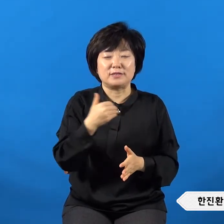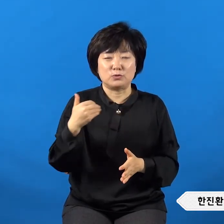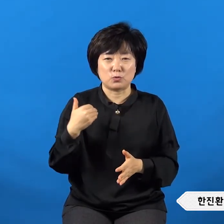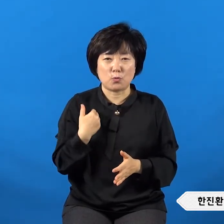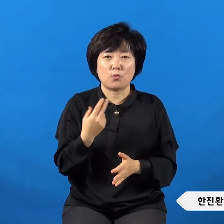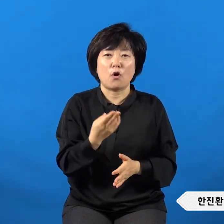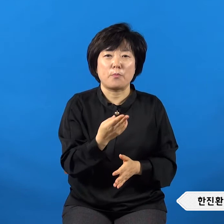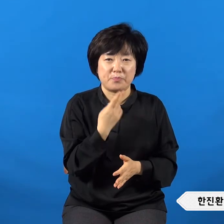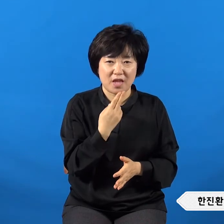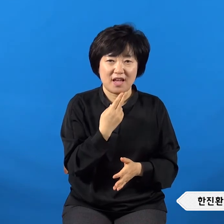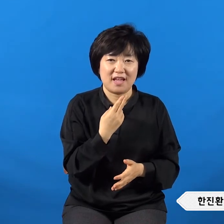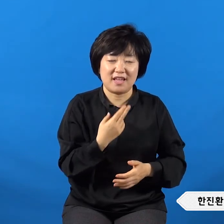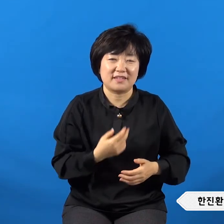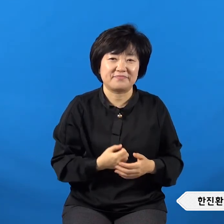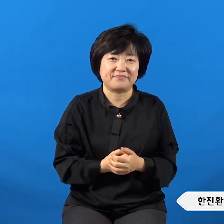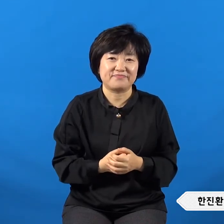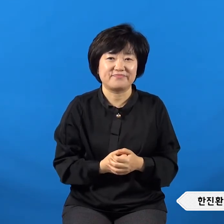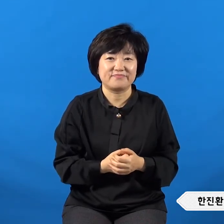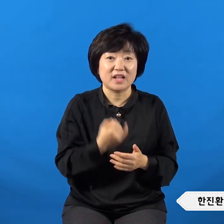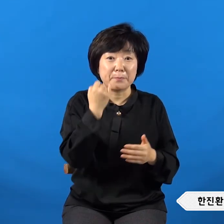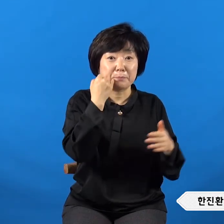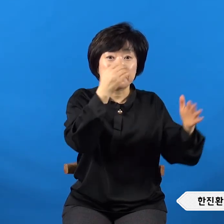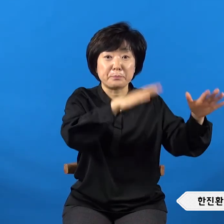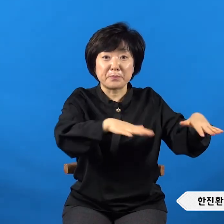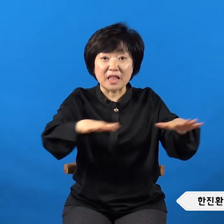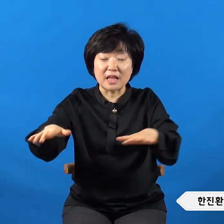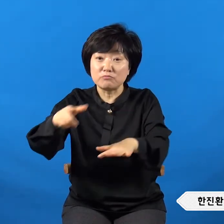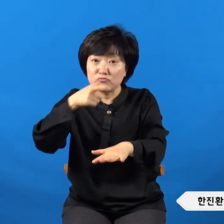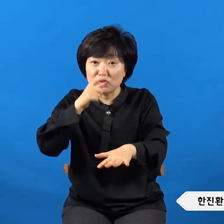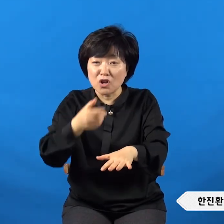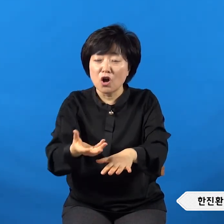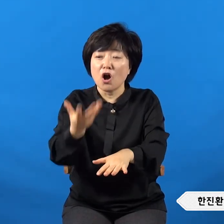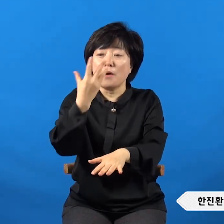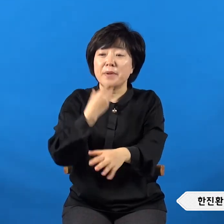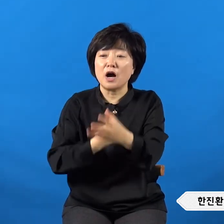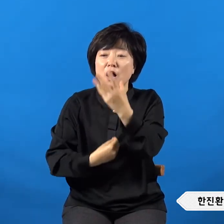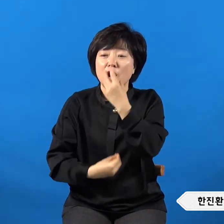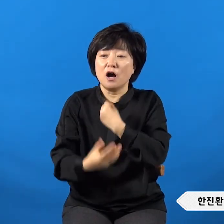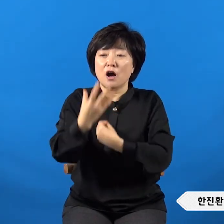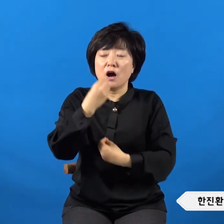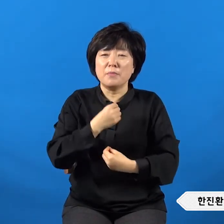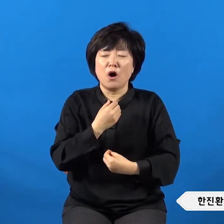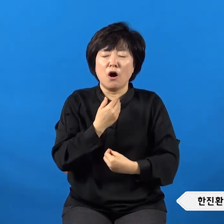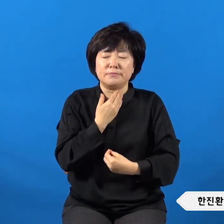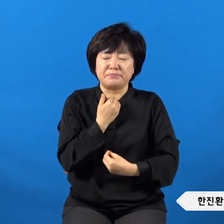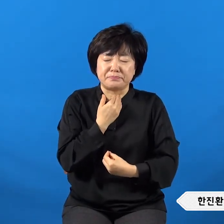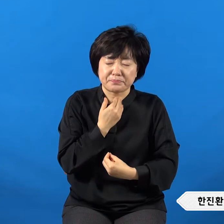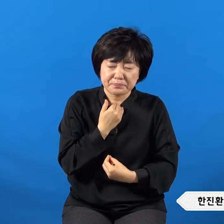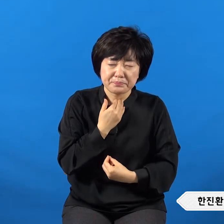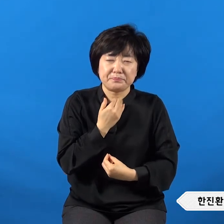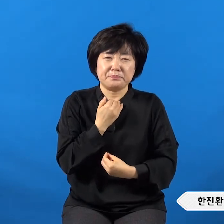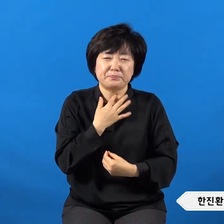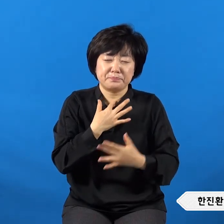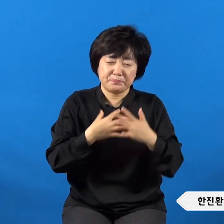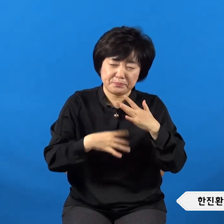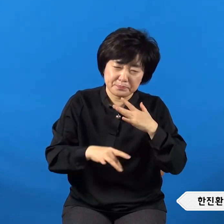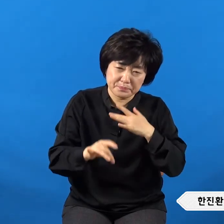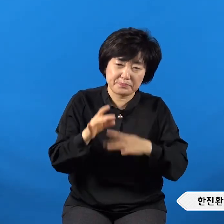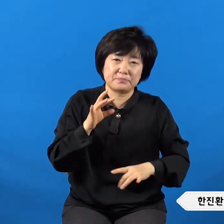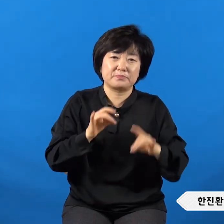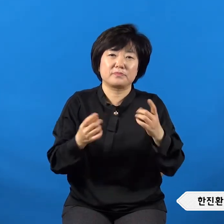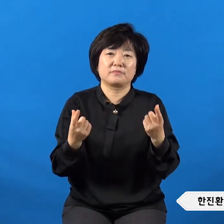만족은 없더라 하는 말입니다. 바닷물은 들이키면 들이킬수록 더 갈증이 나듯이